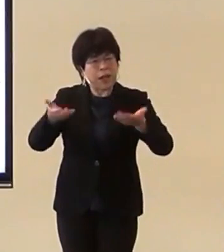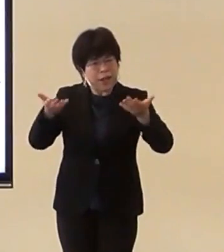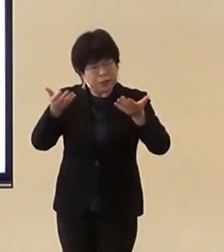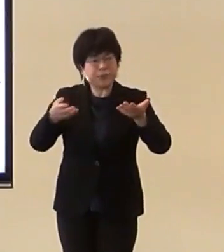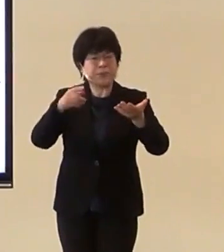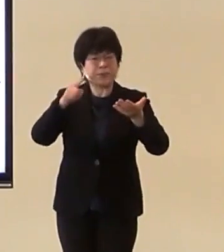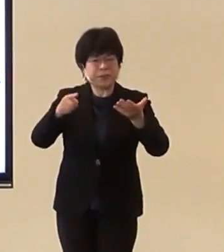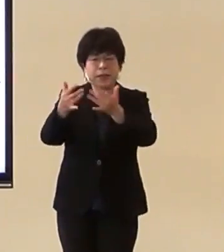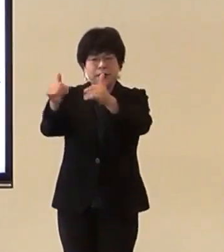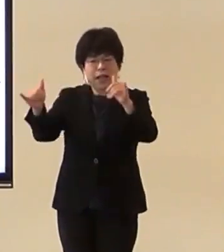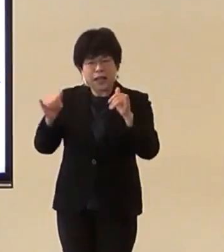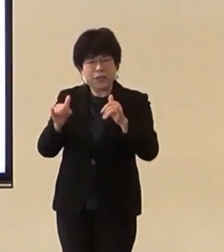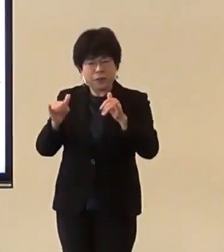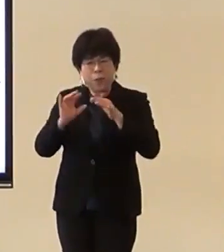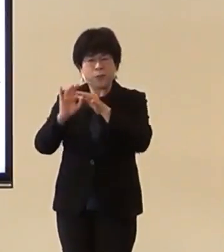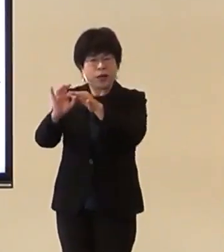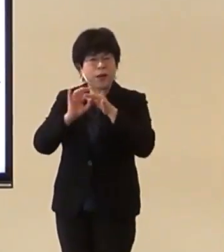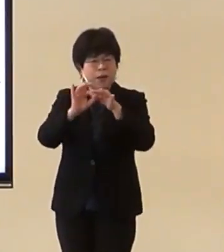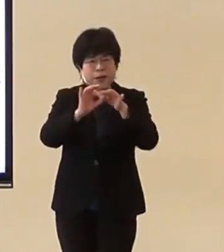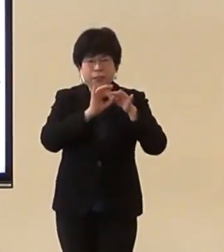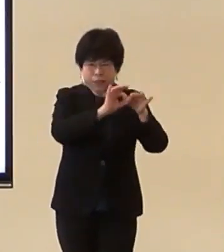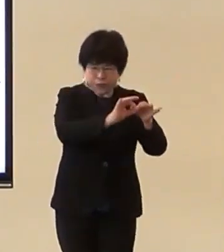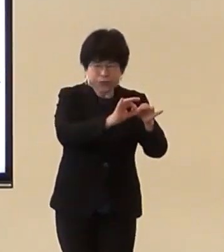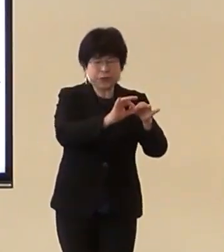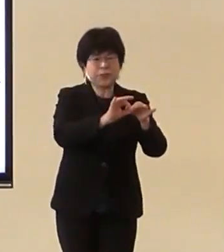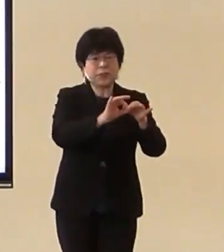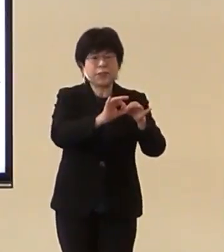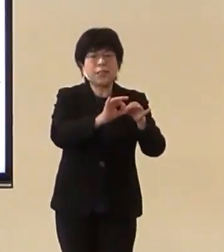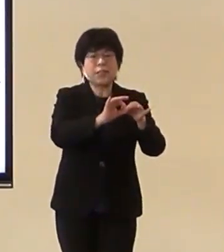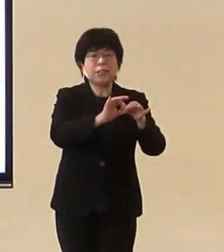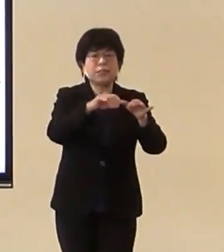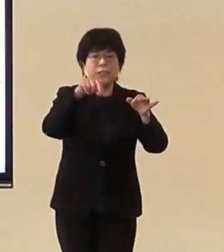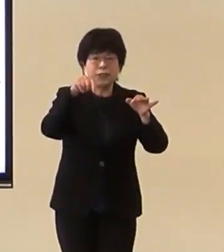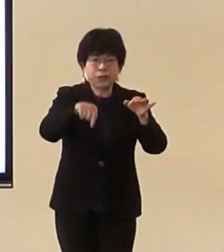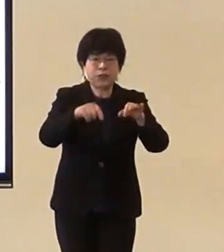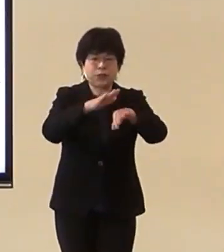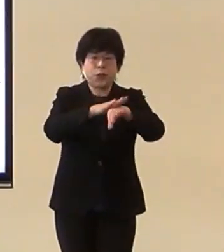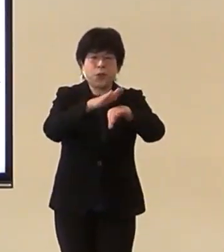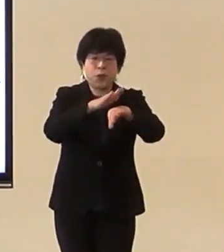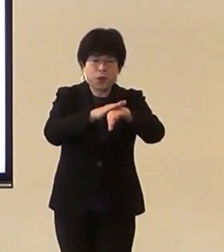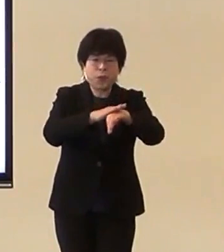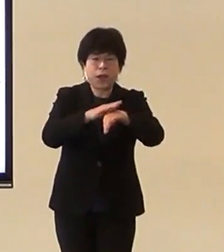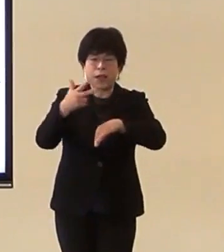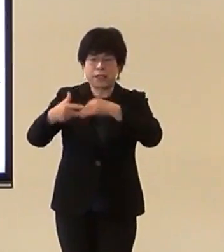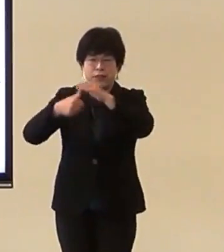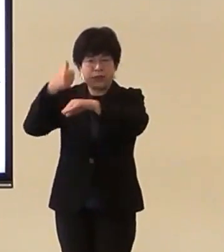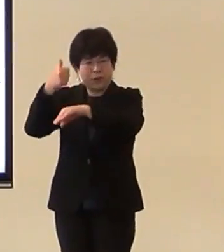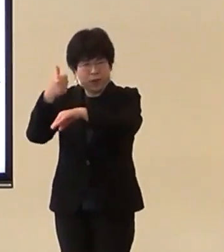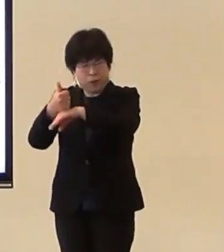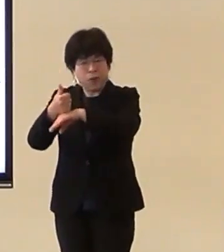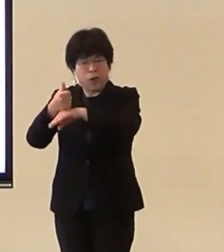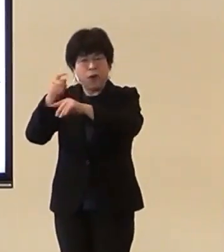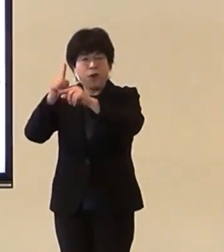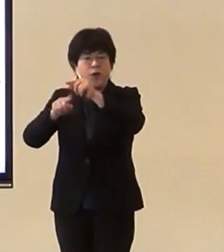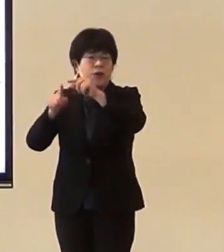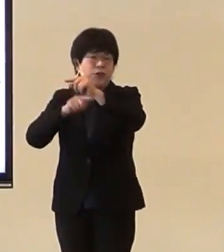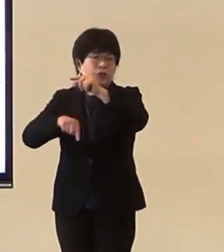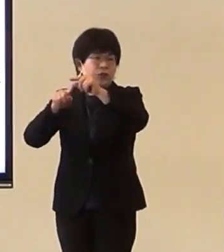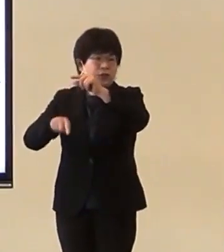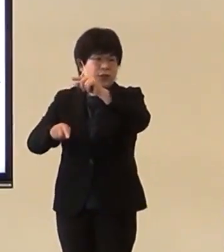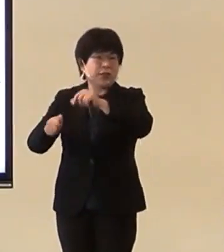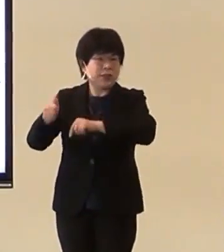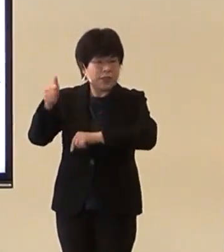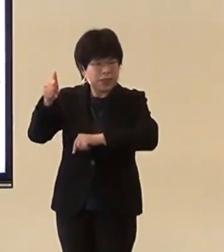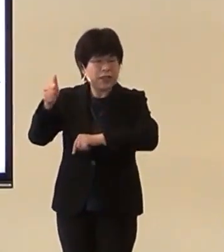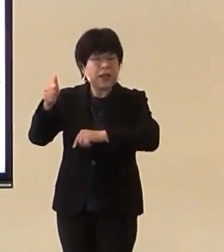ティということで、それが、市長を中心にしながら開府500年というところで花開きました。で